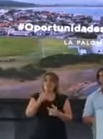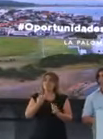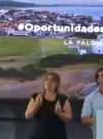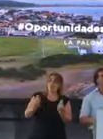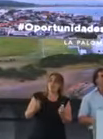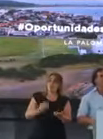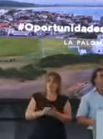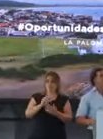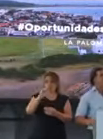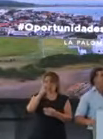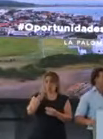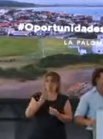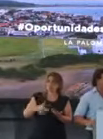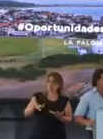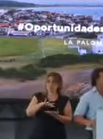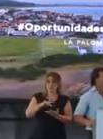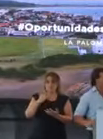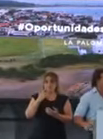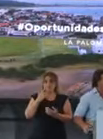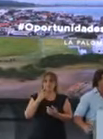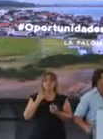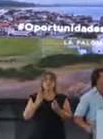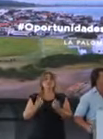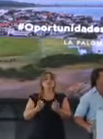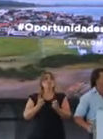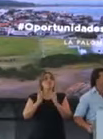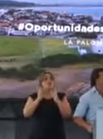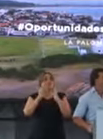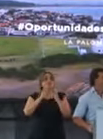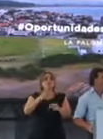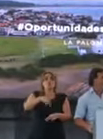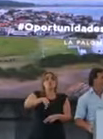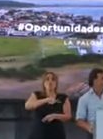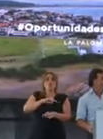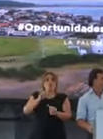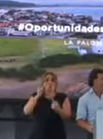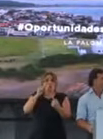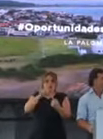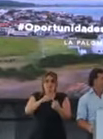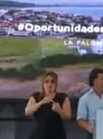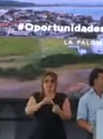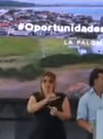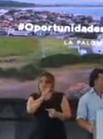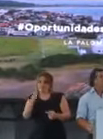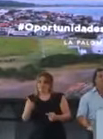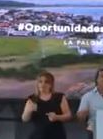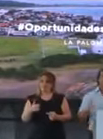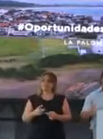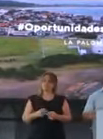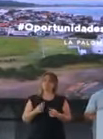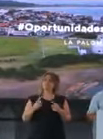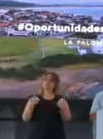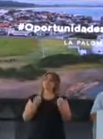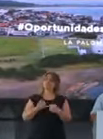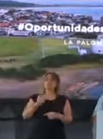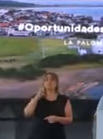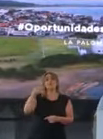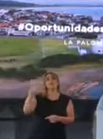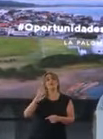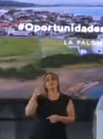país. Y tenemos que decirle a dónde lo vamos a dejar. ¿Saben lo que yo me